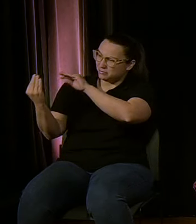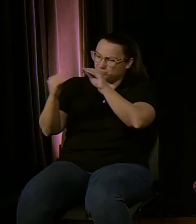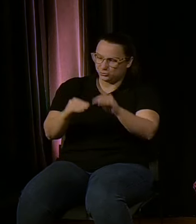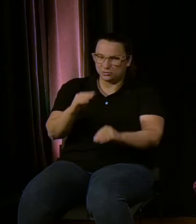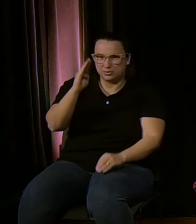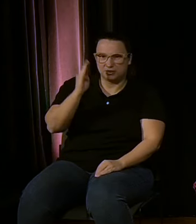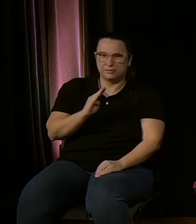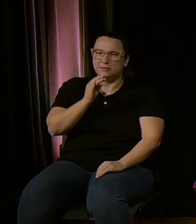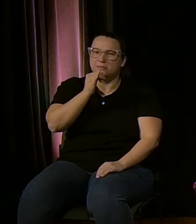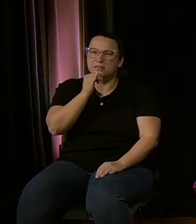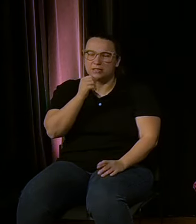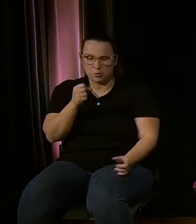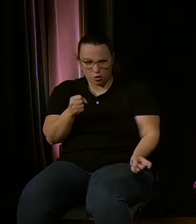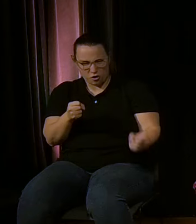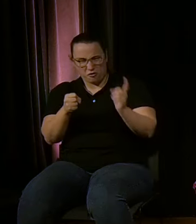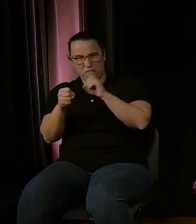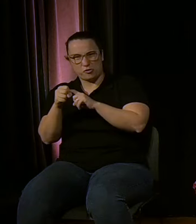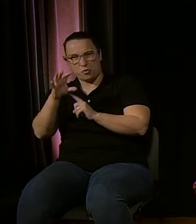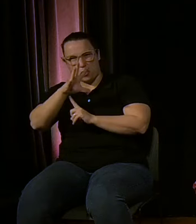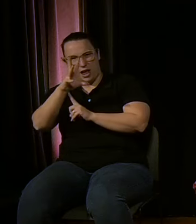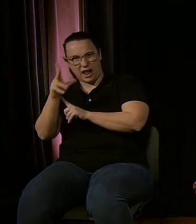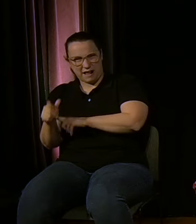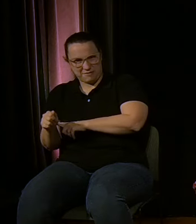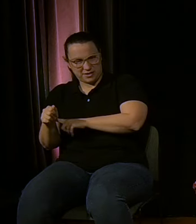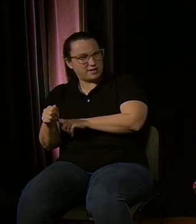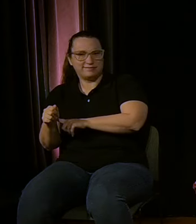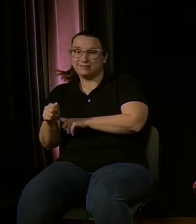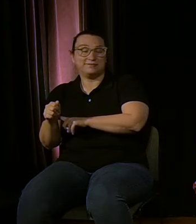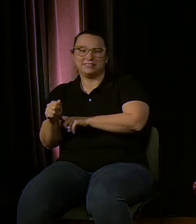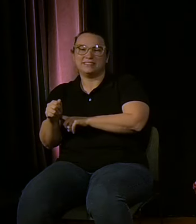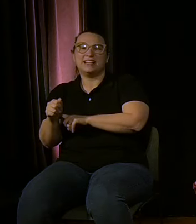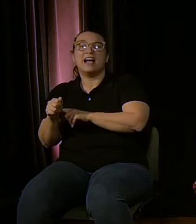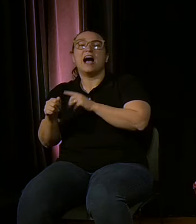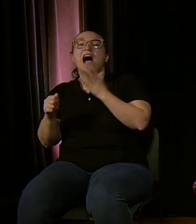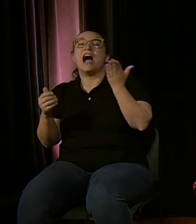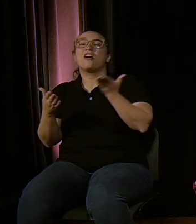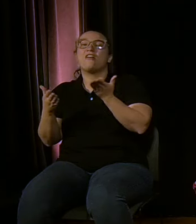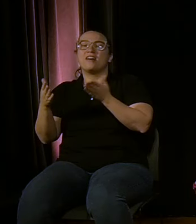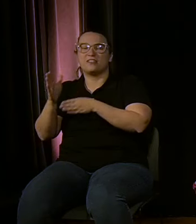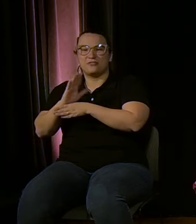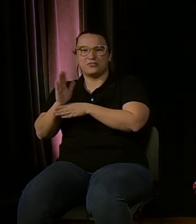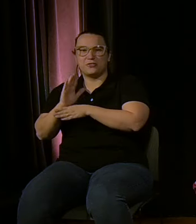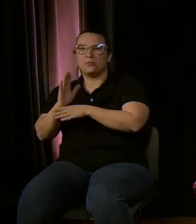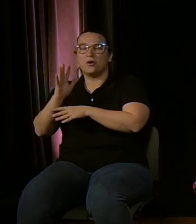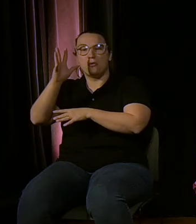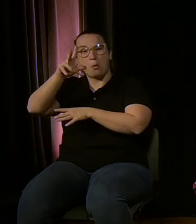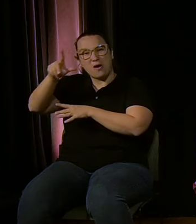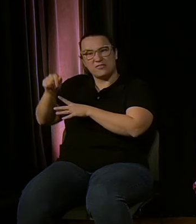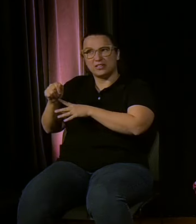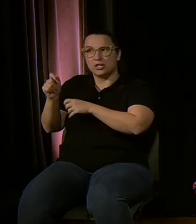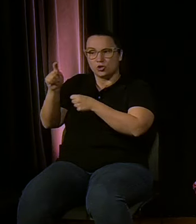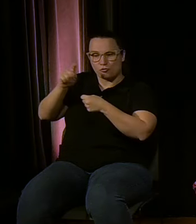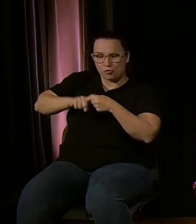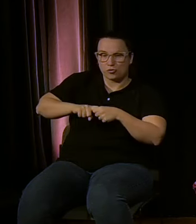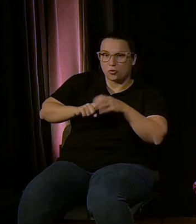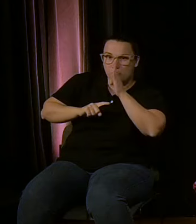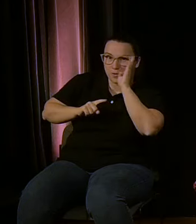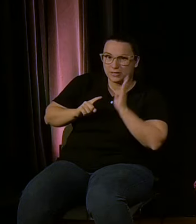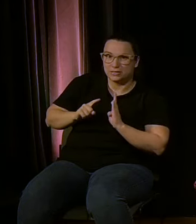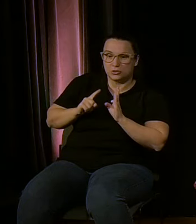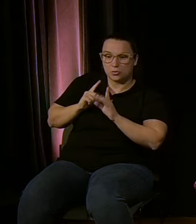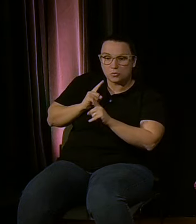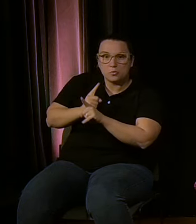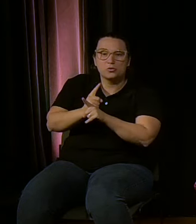fazem uma viagem de volta para a África, esse filme está fazendo uma viagem de um africano de retorno ao Brasil em busca desse artefato que foi